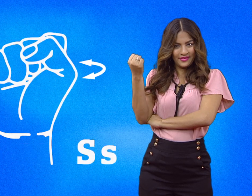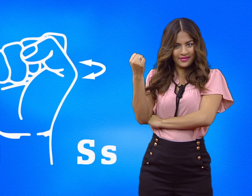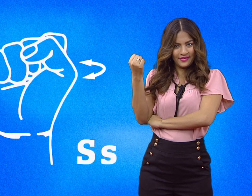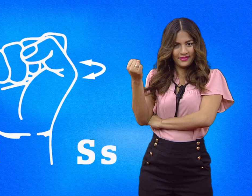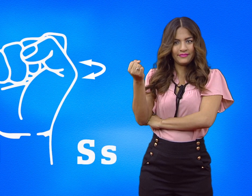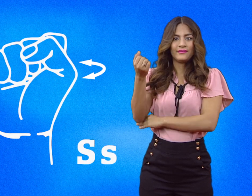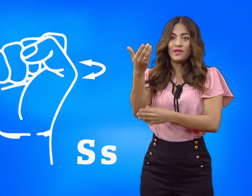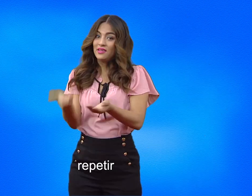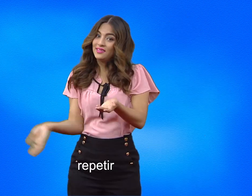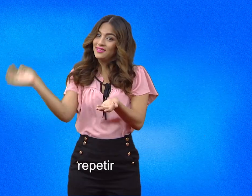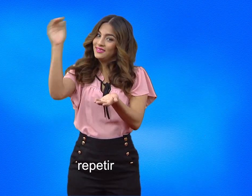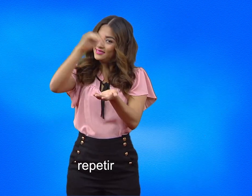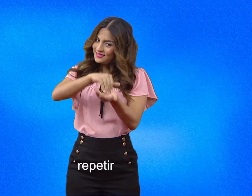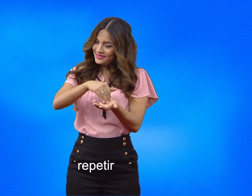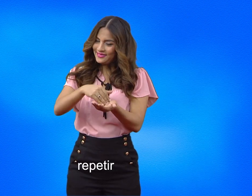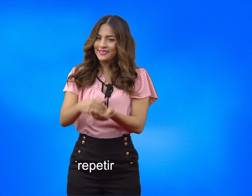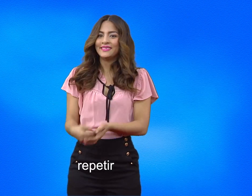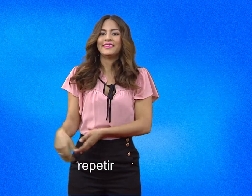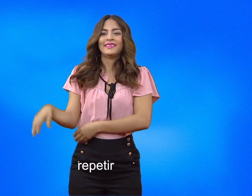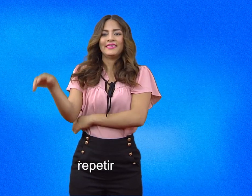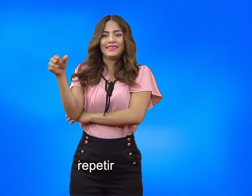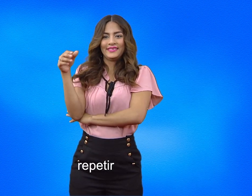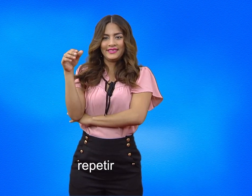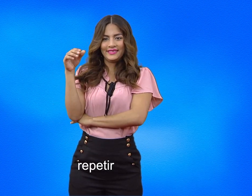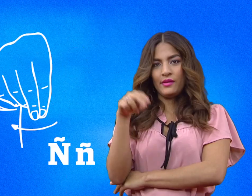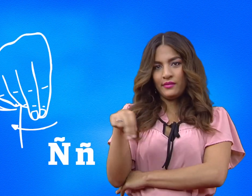N-O-P-Q-R-R-S. Repetir.